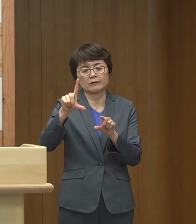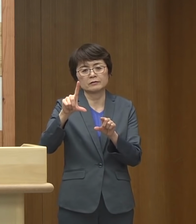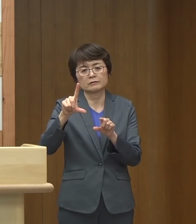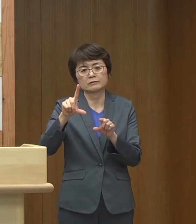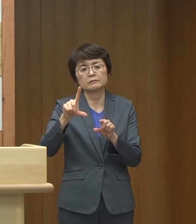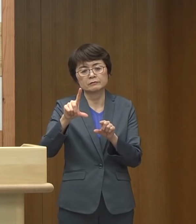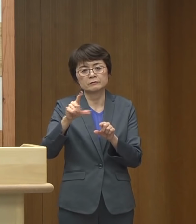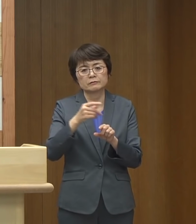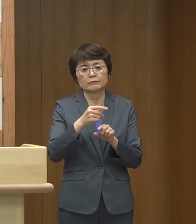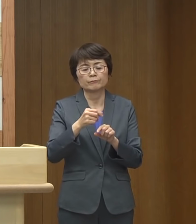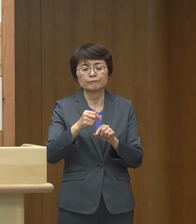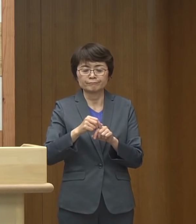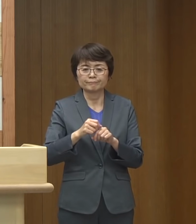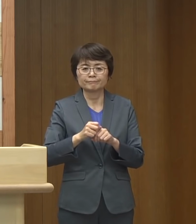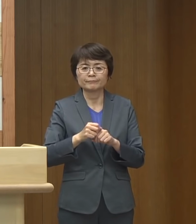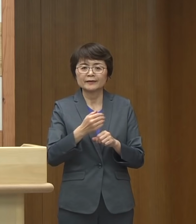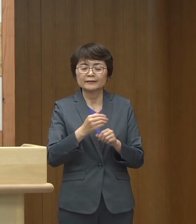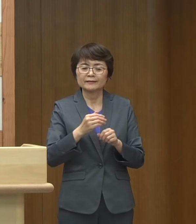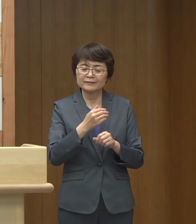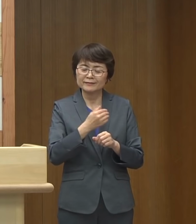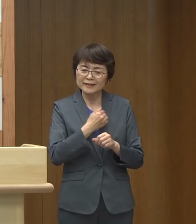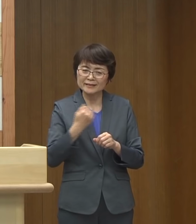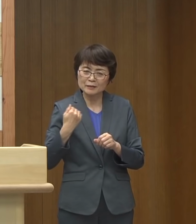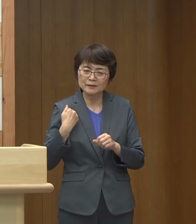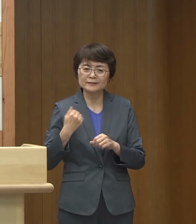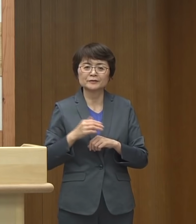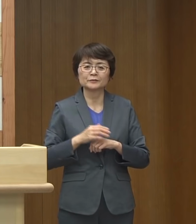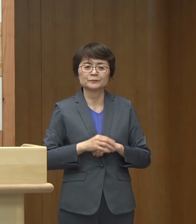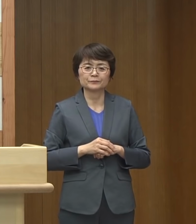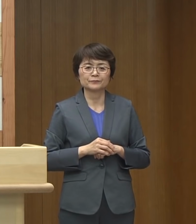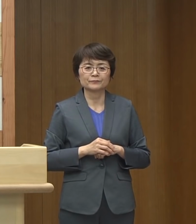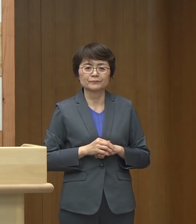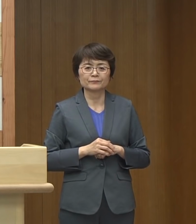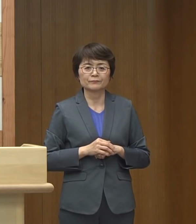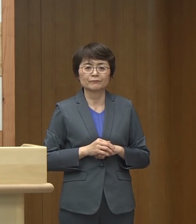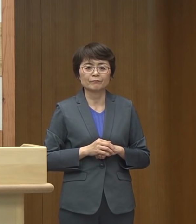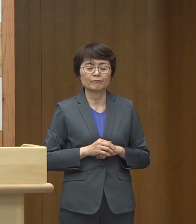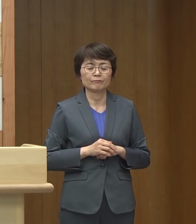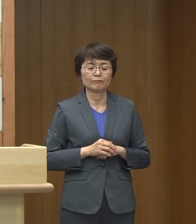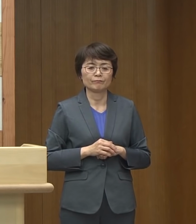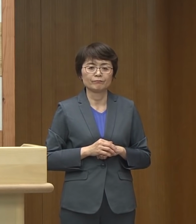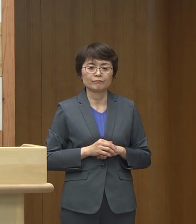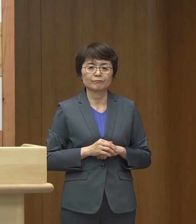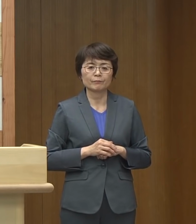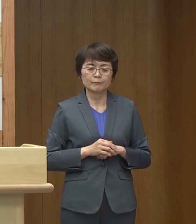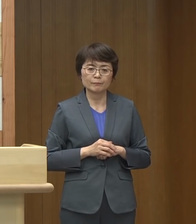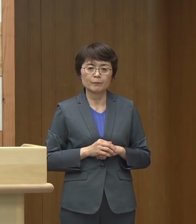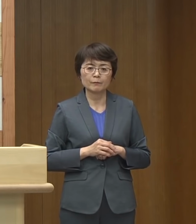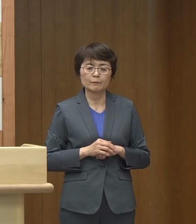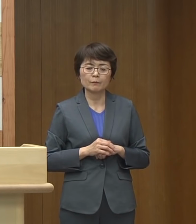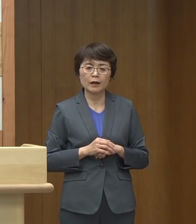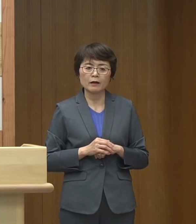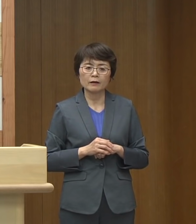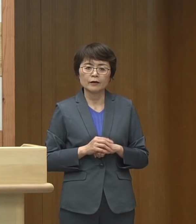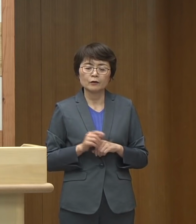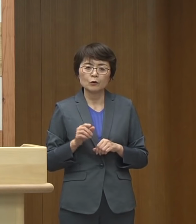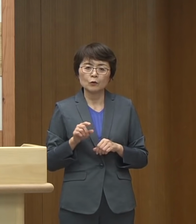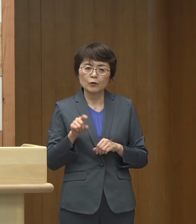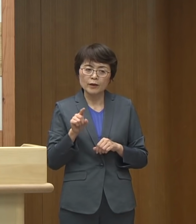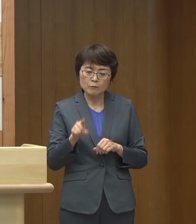加、250床まで増加をしているところでございます。この点についても